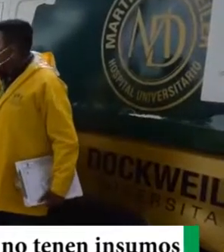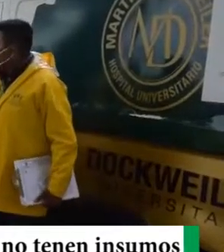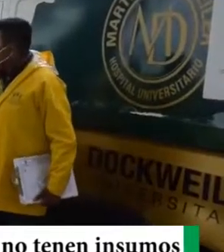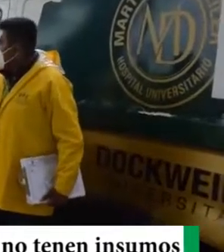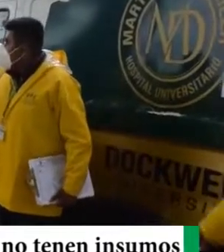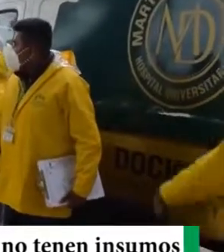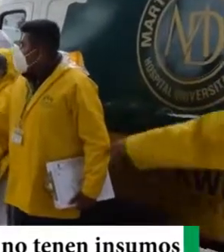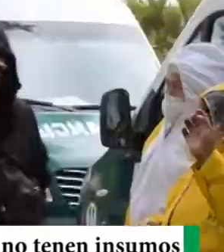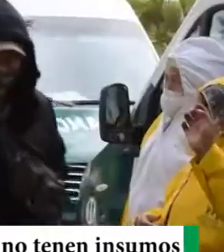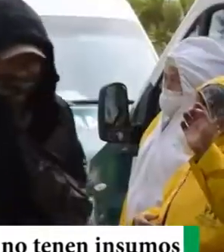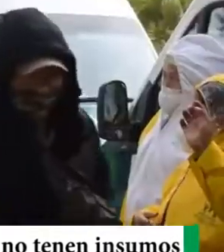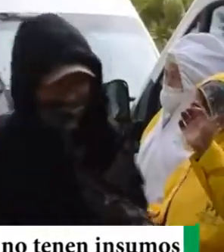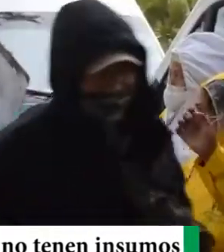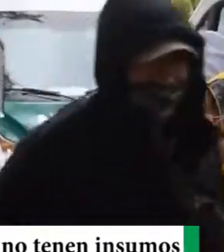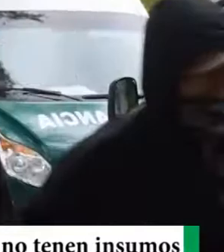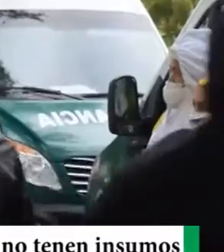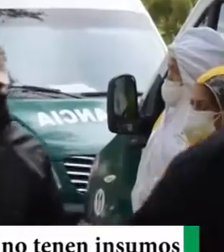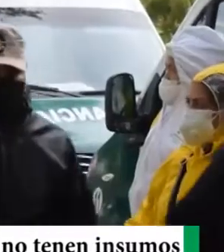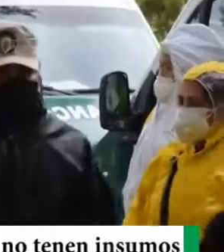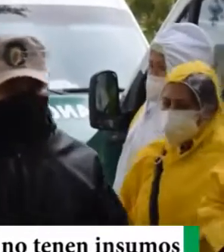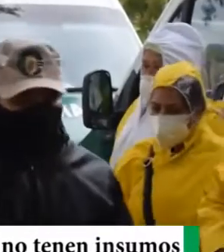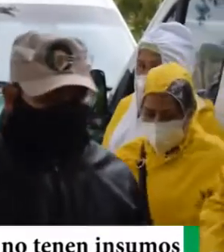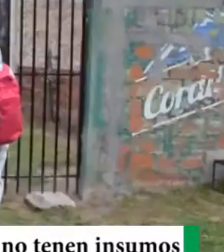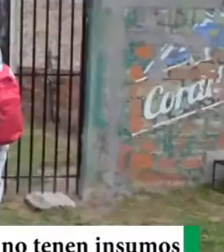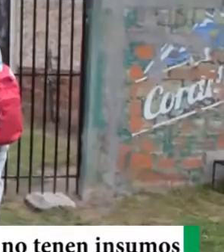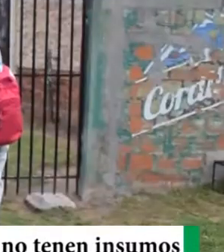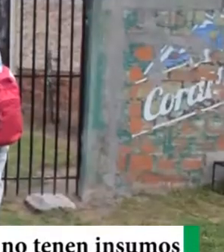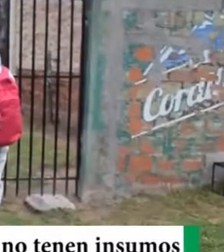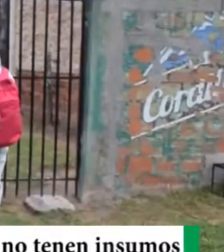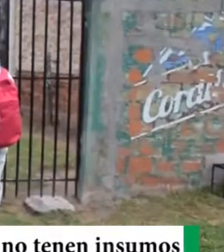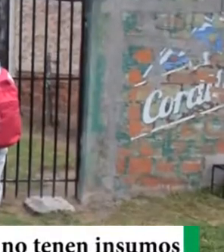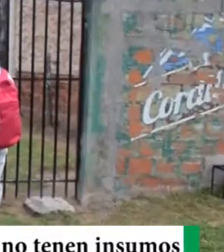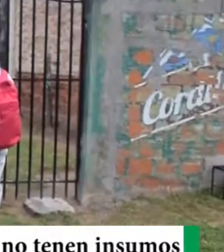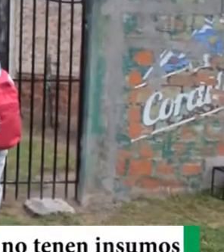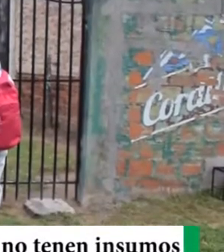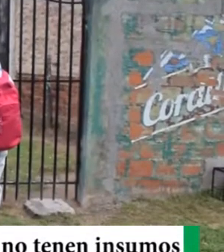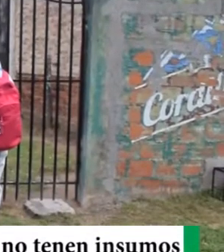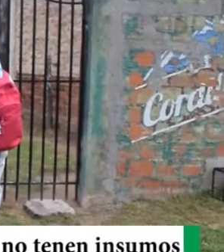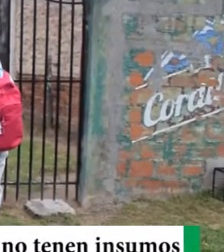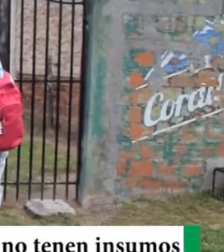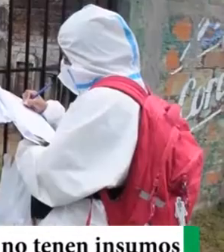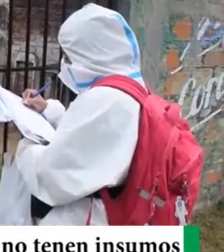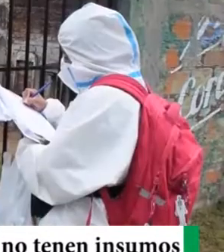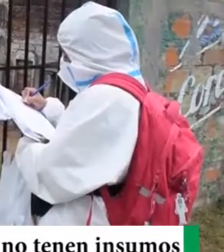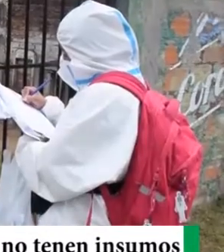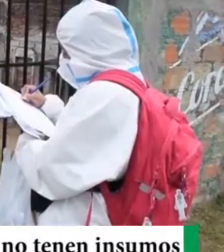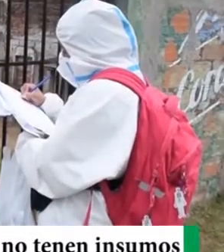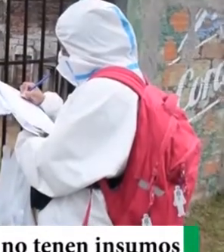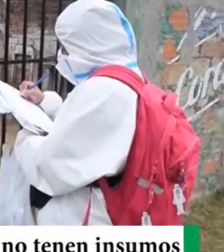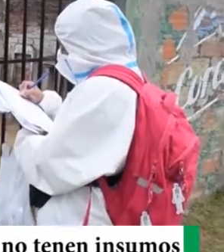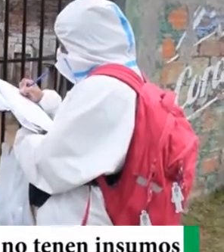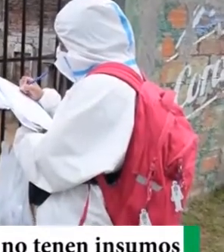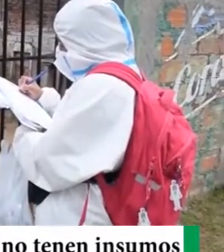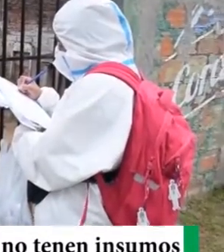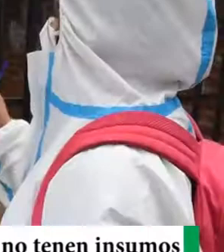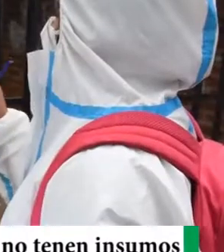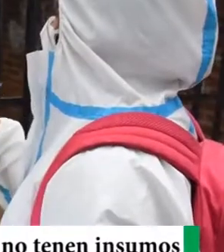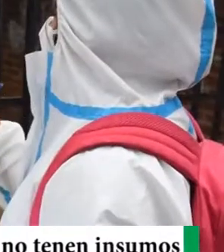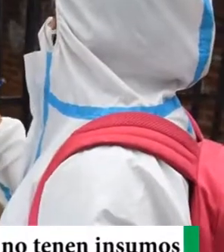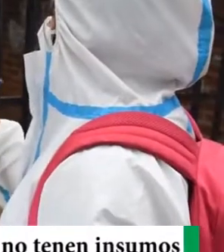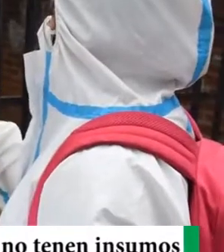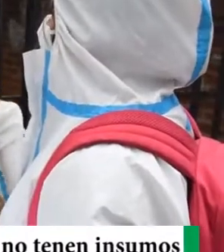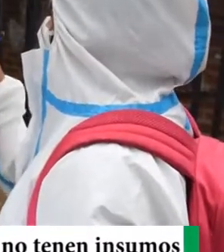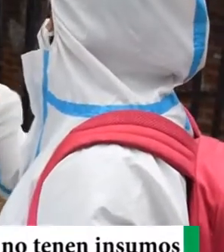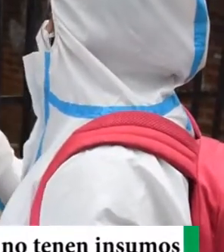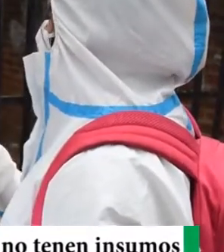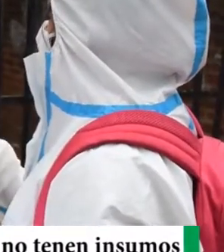20 médicos por brigada, acompañados de sus guardias. Llegan a lo que son las casas de la familia, se mantiene el distanciamiento social, se hace la